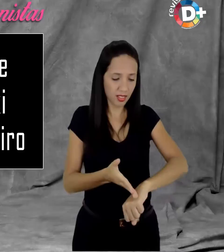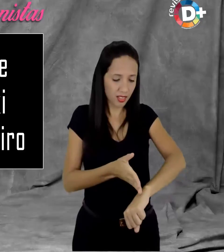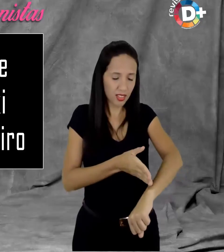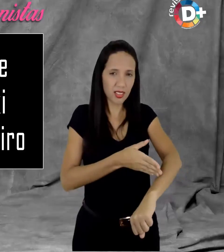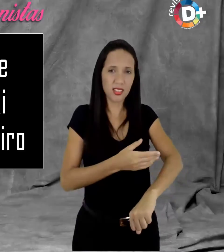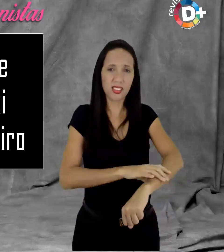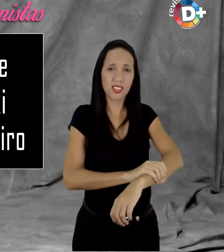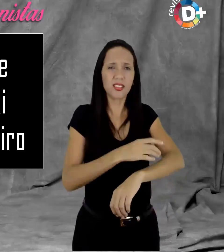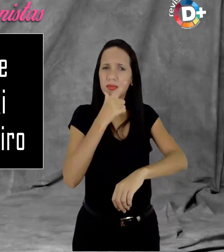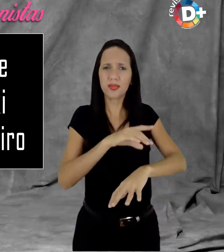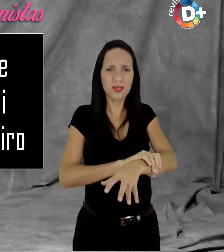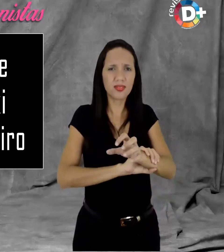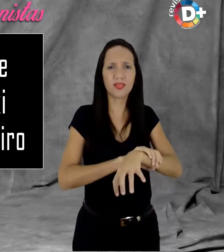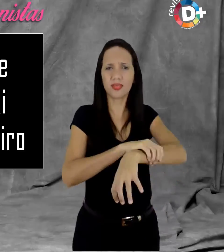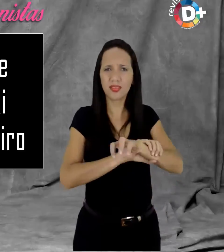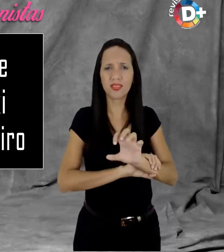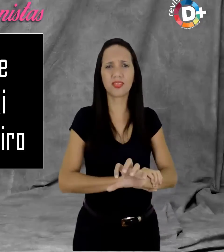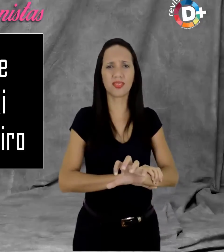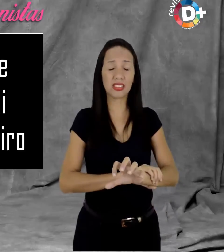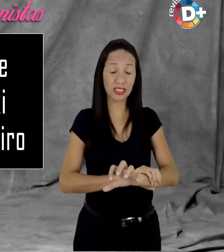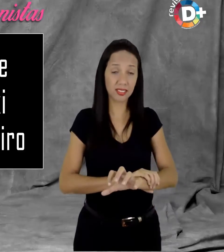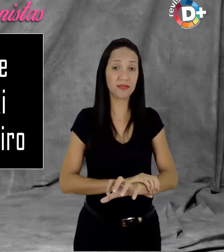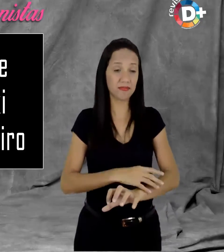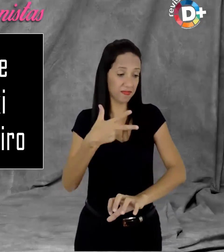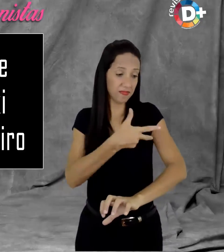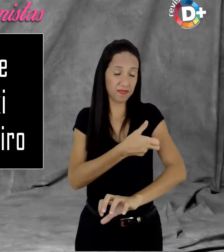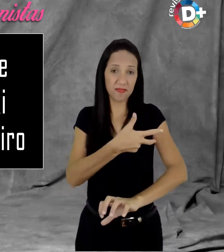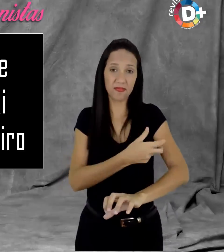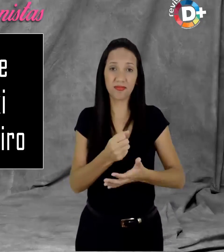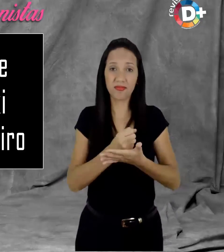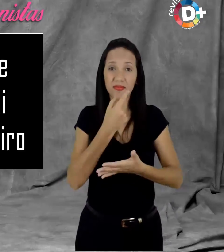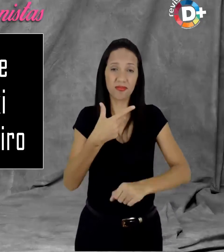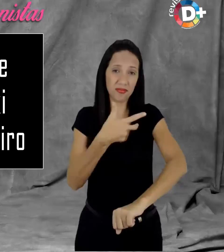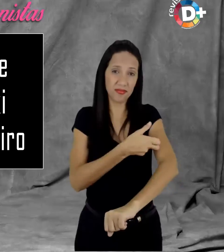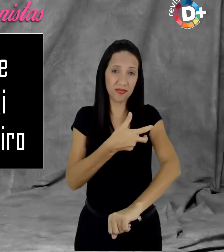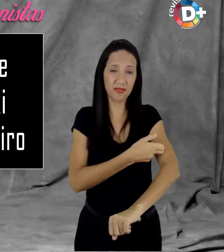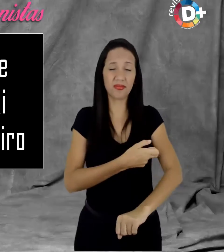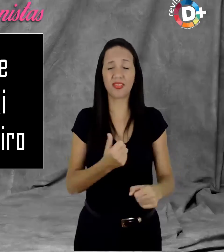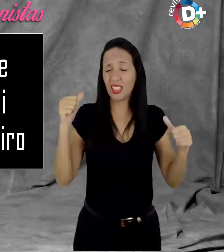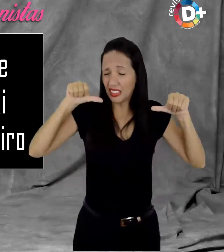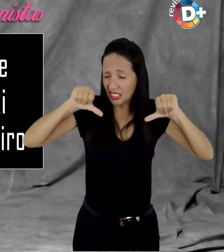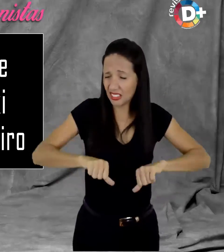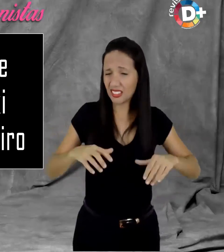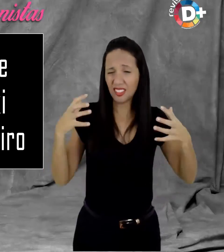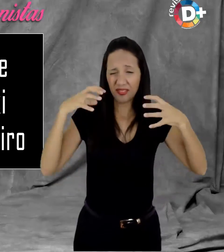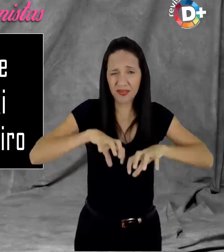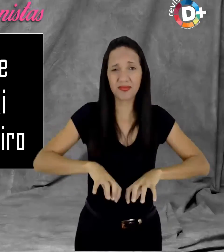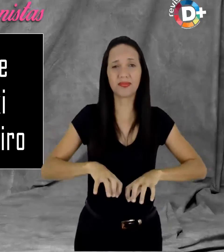o movimento do braço. Fiz quimioterapia, tive muita infecção, passei muito mal.